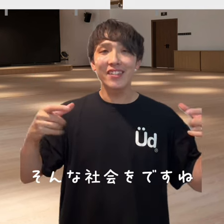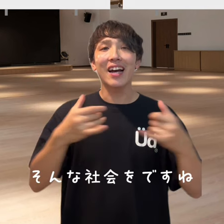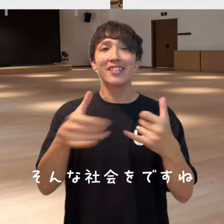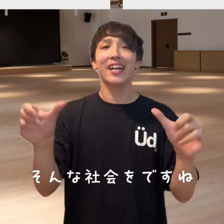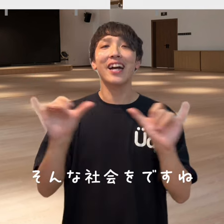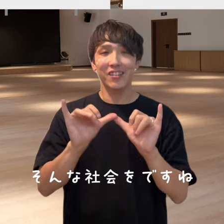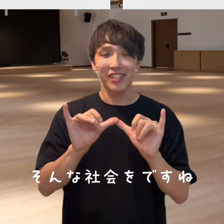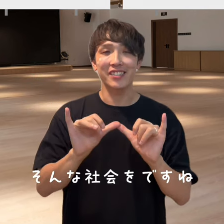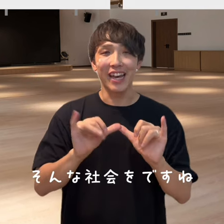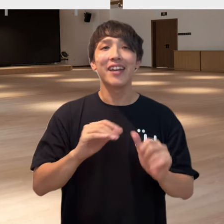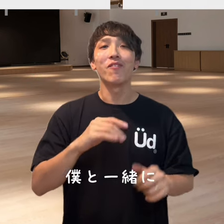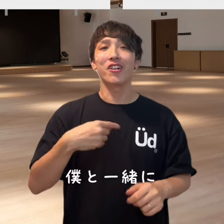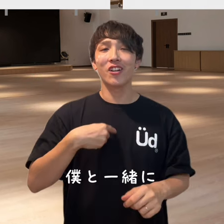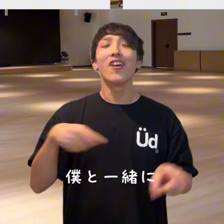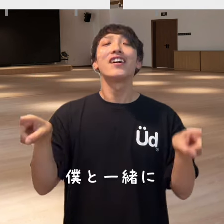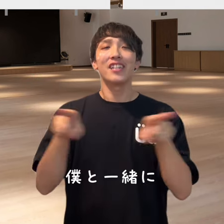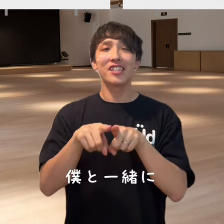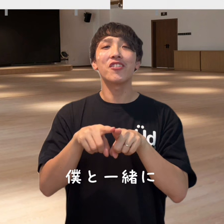な社会をですね、僕と一緒に